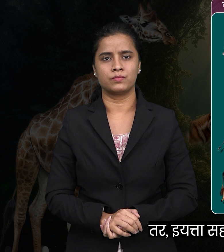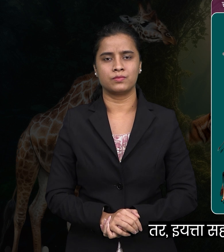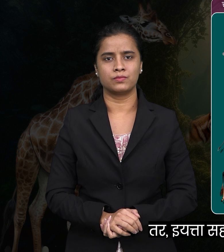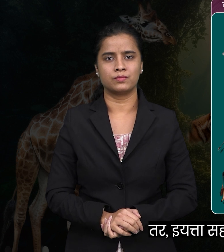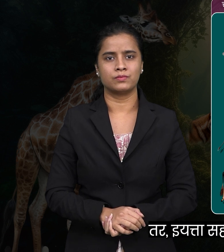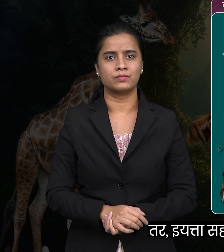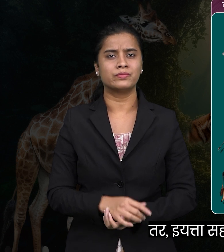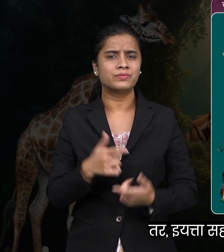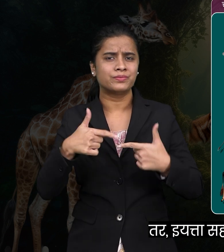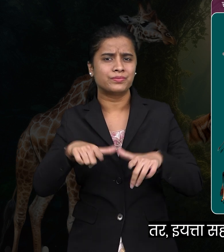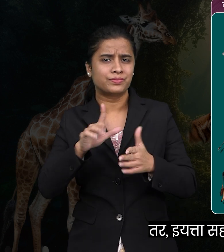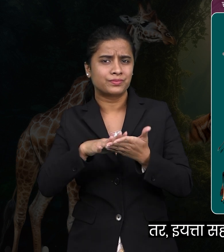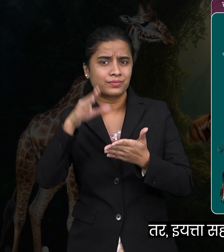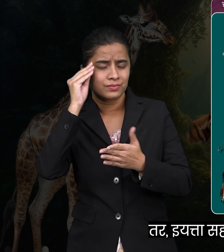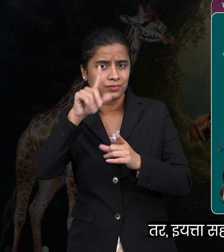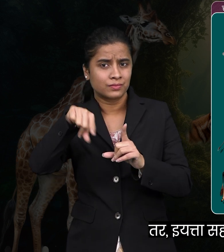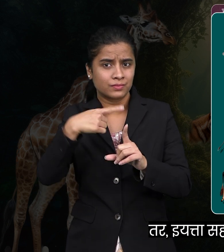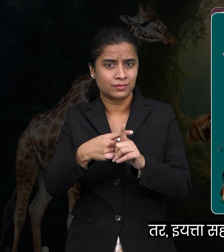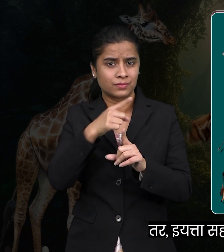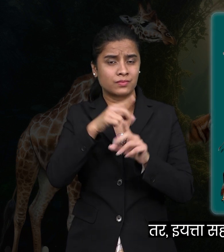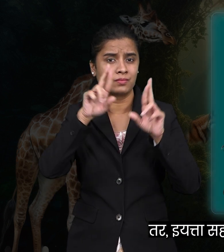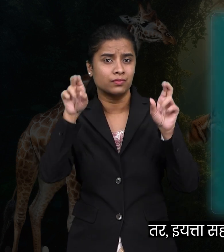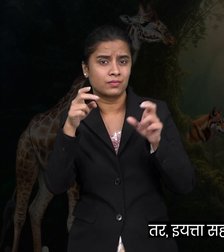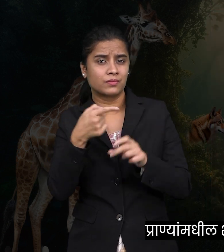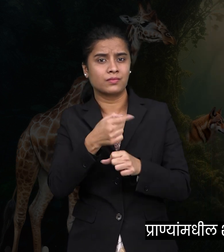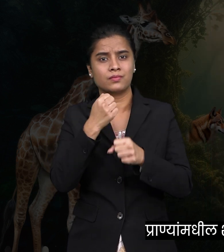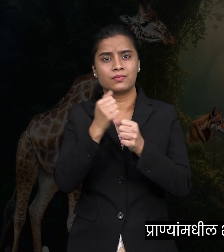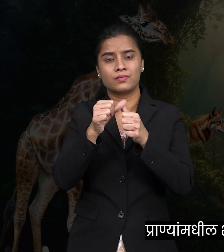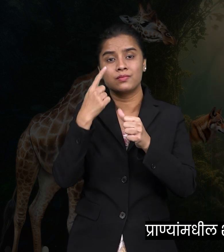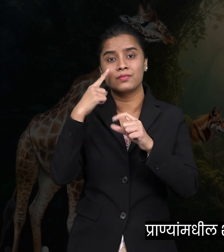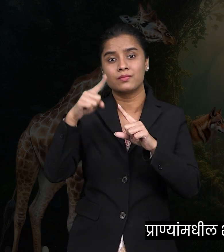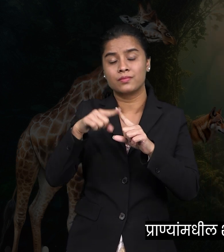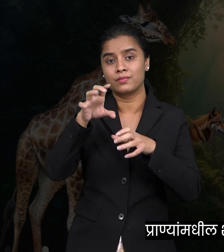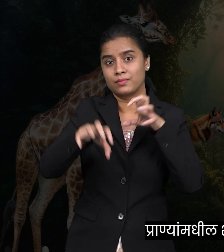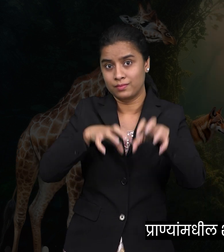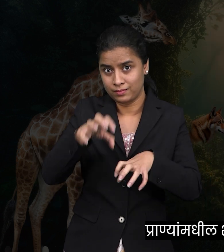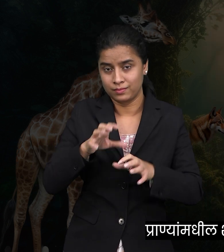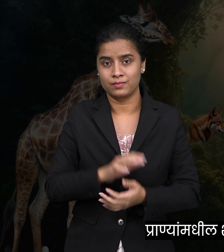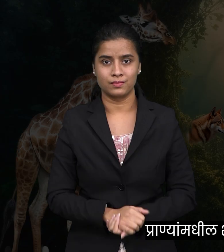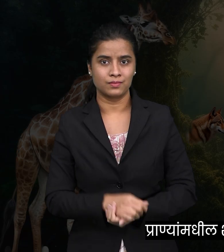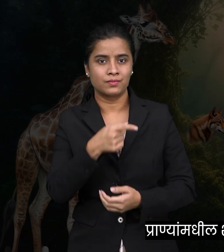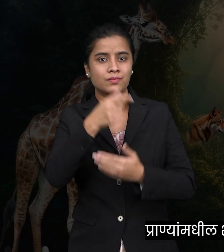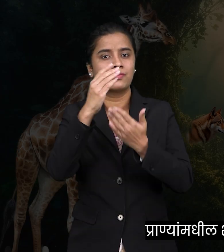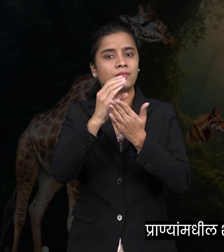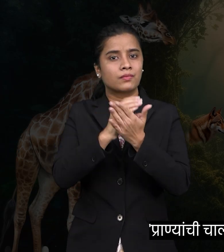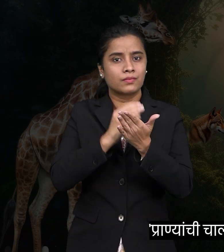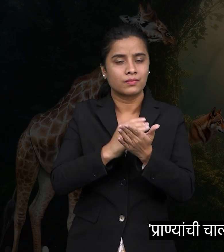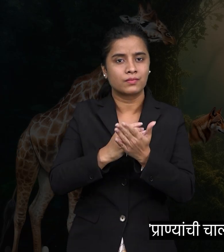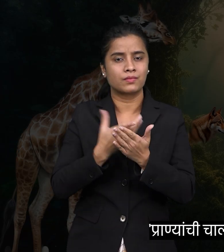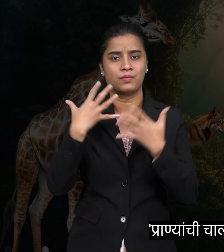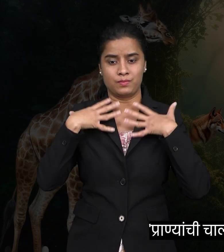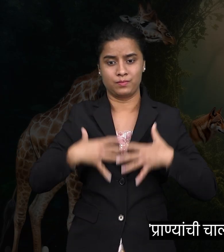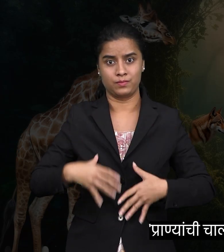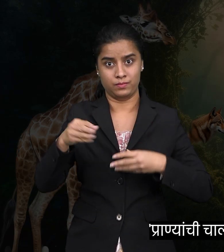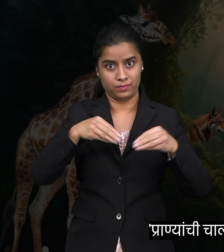तर इयत्ता 6वी विज्ञानाचा भाग असलेल्या प्राण्यांमधील शरीराच्या हालचाली या धड्यातून प्राण्यांची चाल